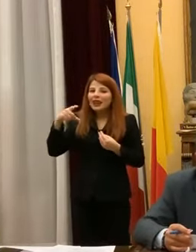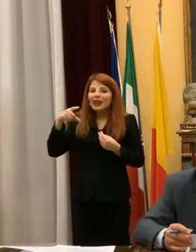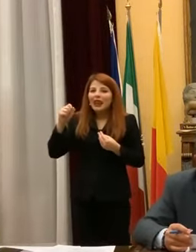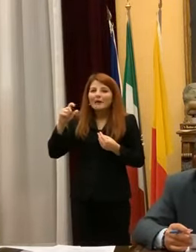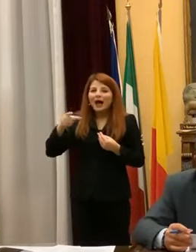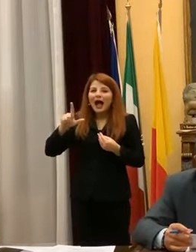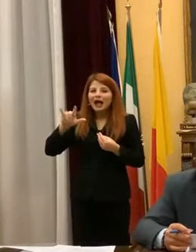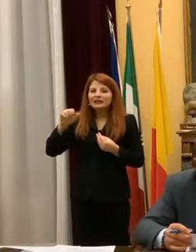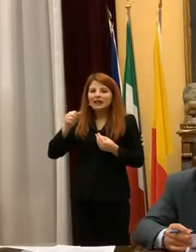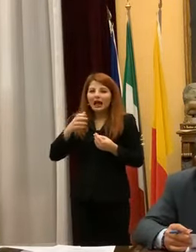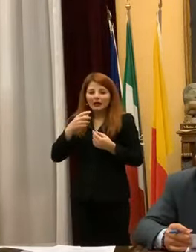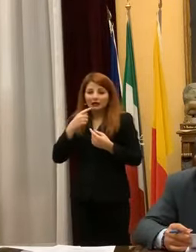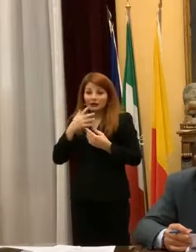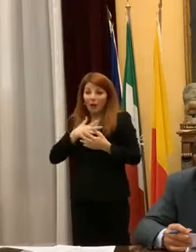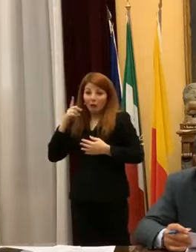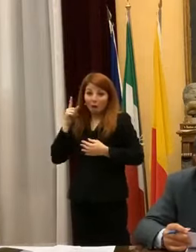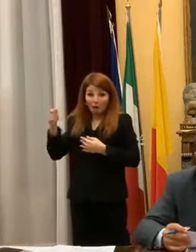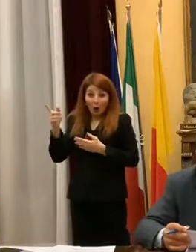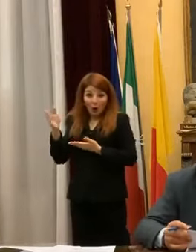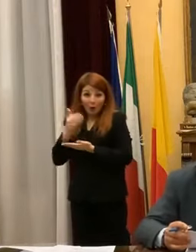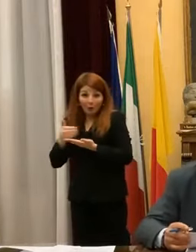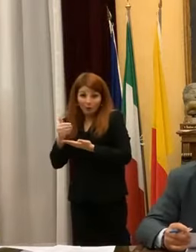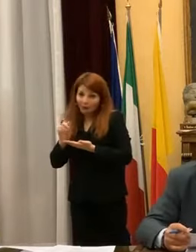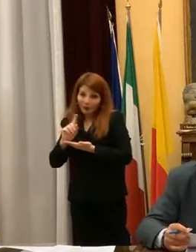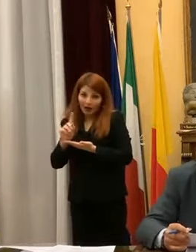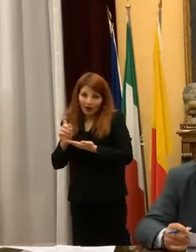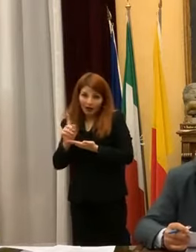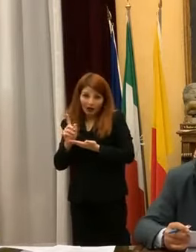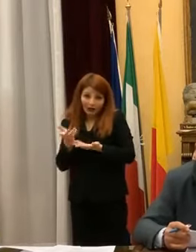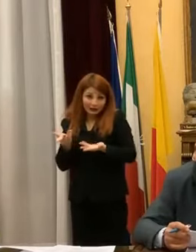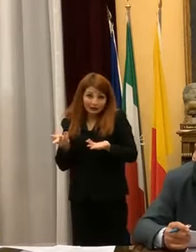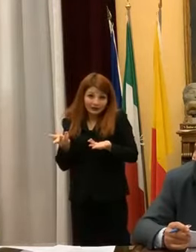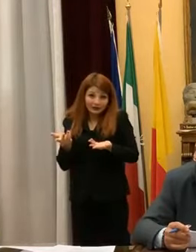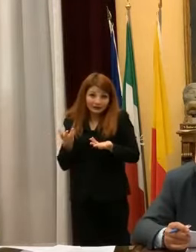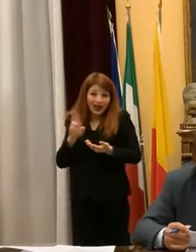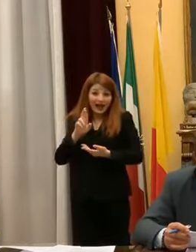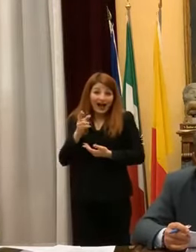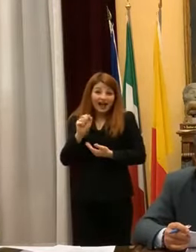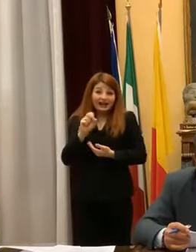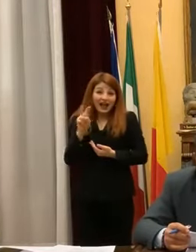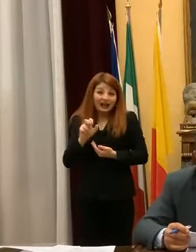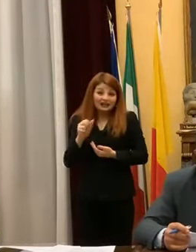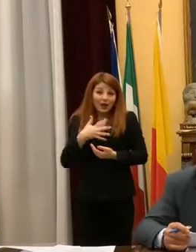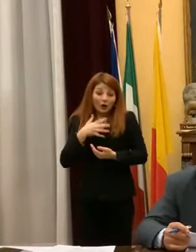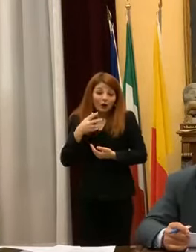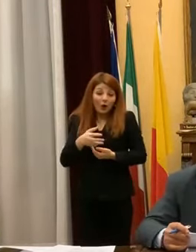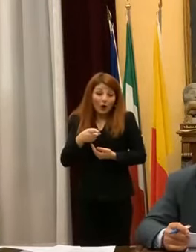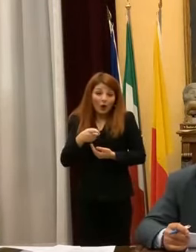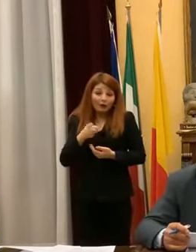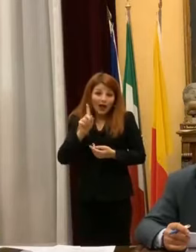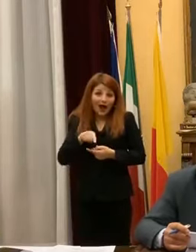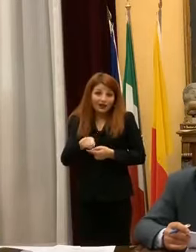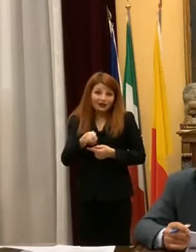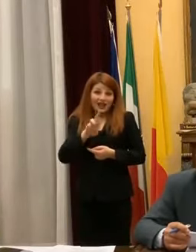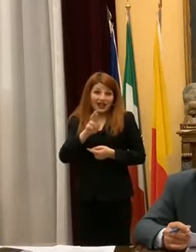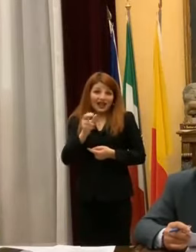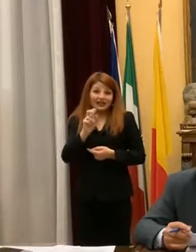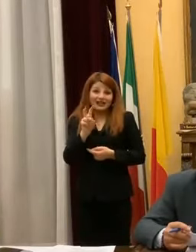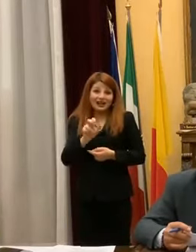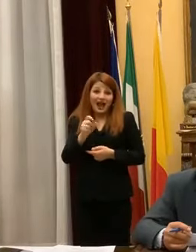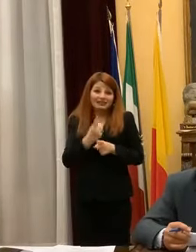Razza, per un anno ho fatto finta di non vedere la situazione di Messina e di non sapere